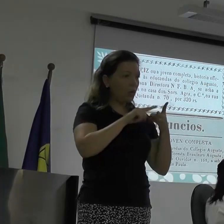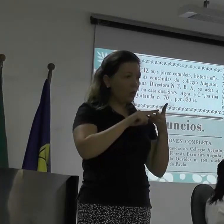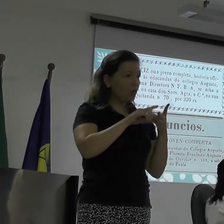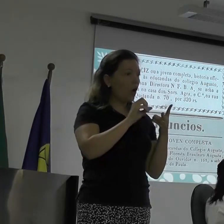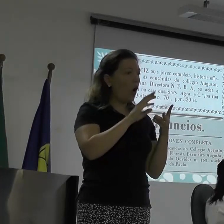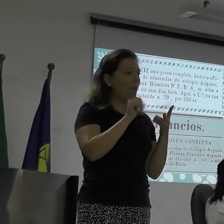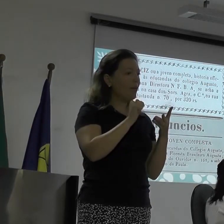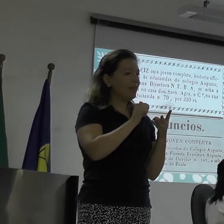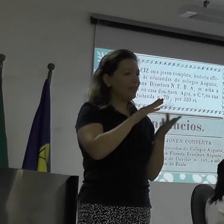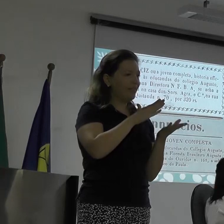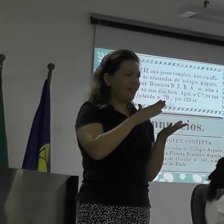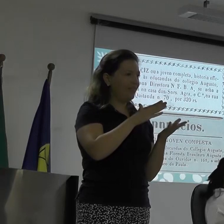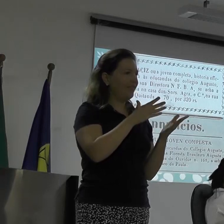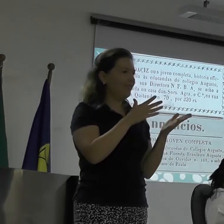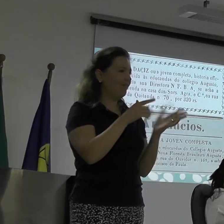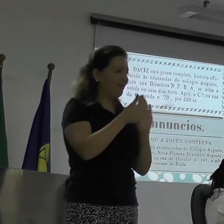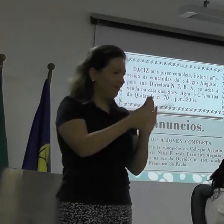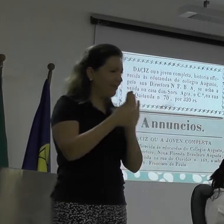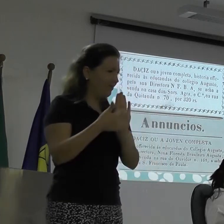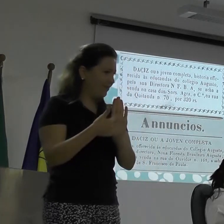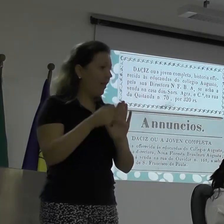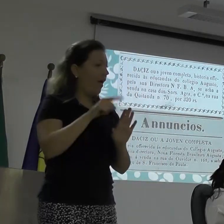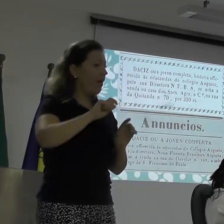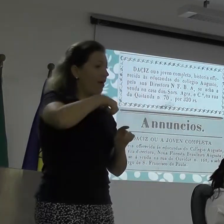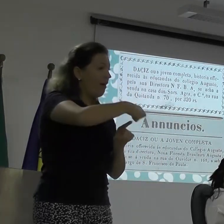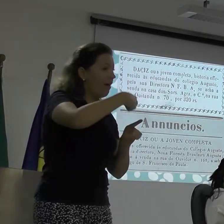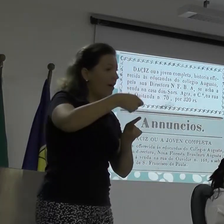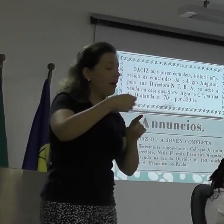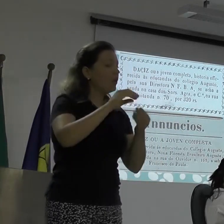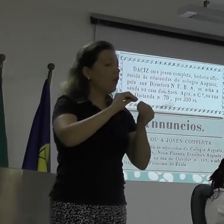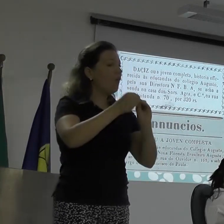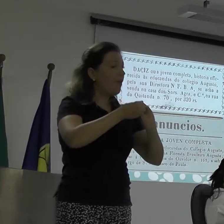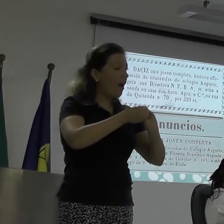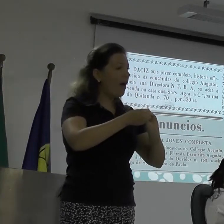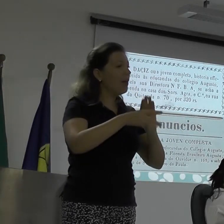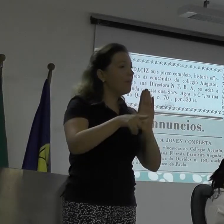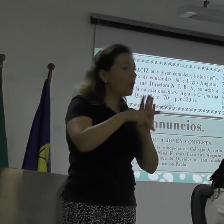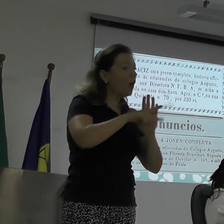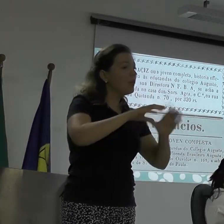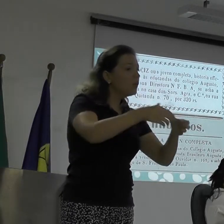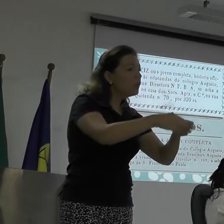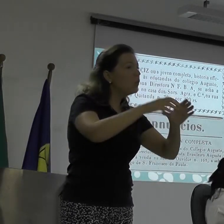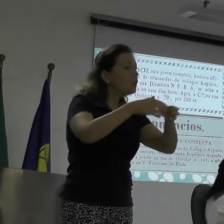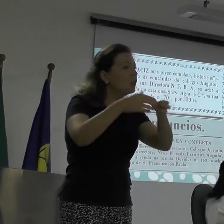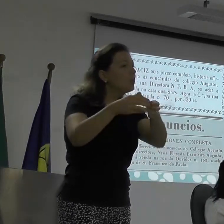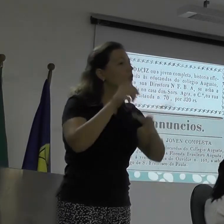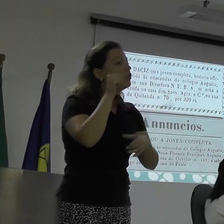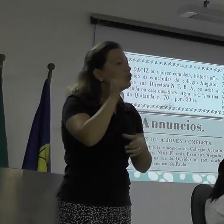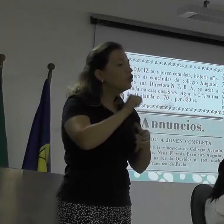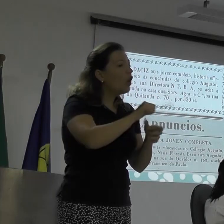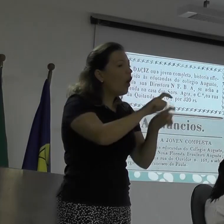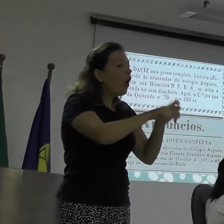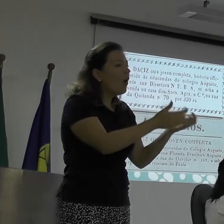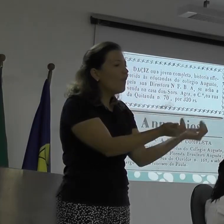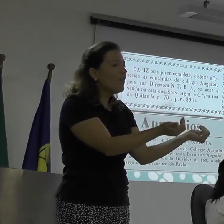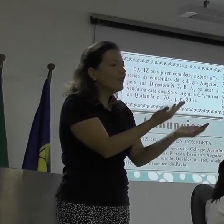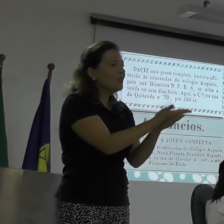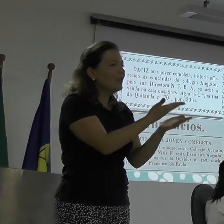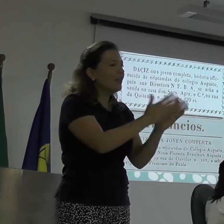Zaide Musar como novelas dedicadas às jovens estudantes de seu colégio. Nesses